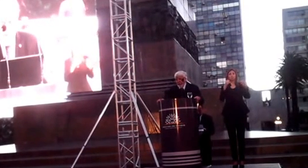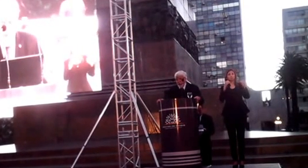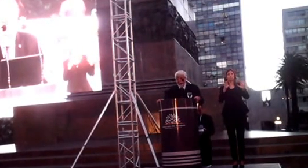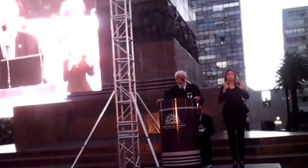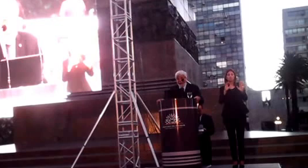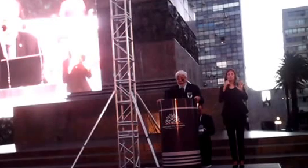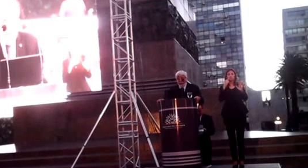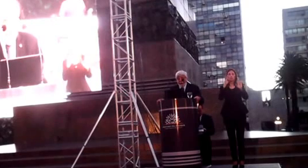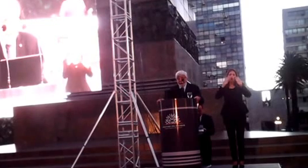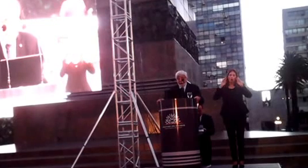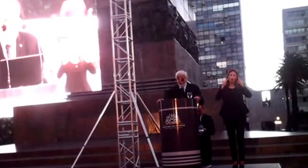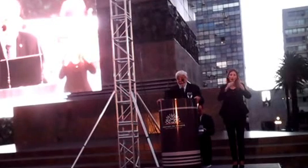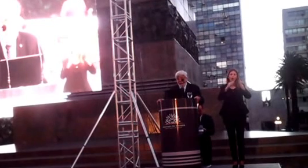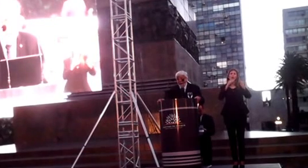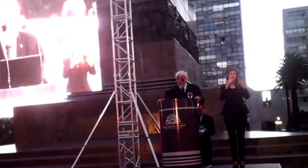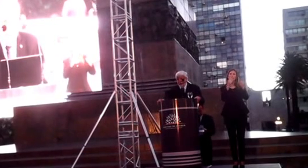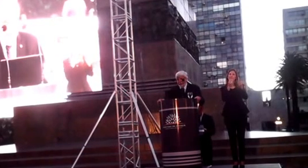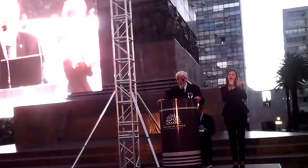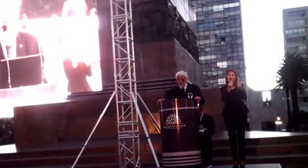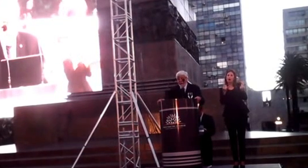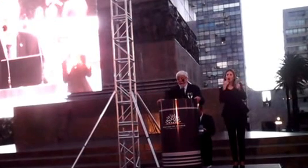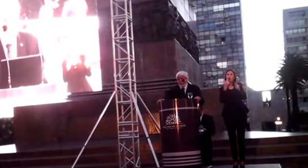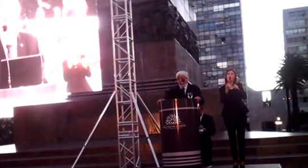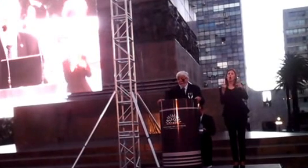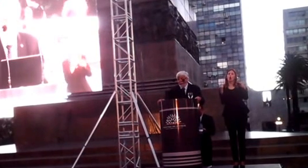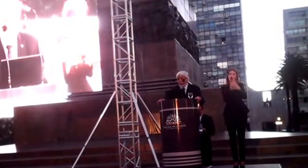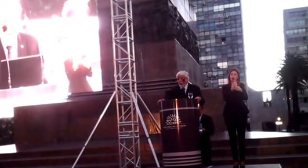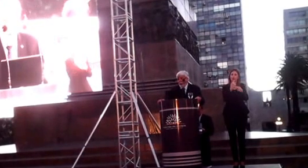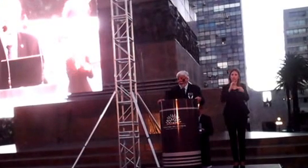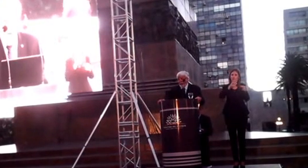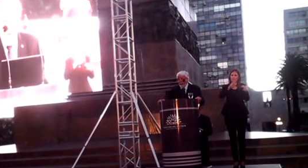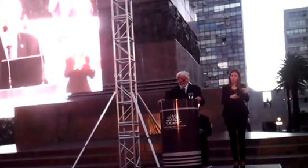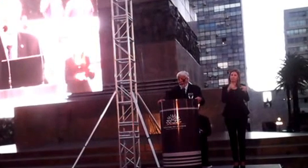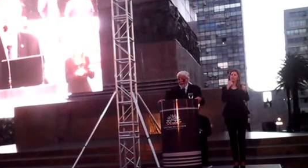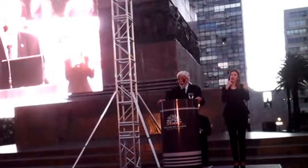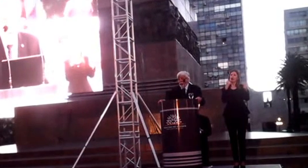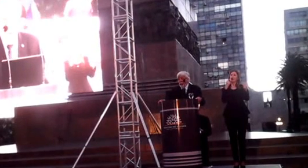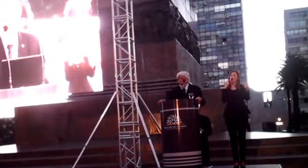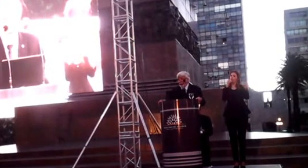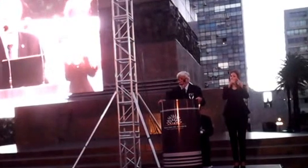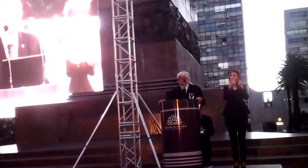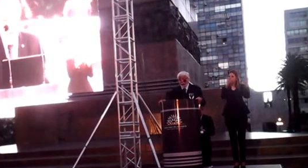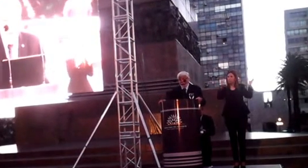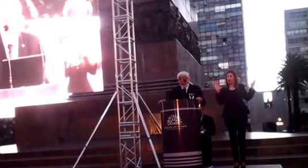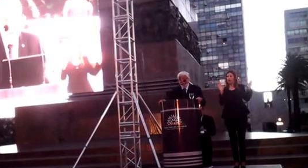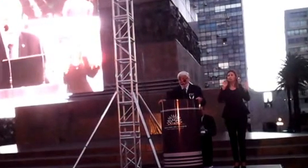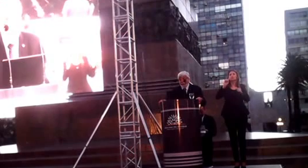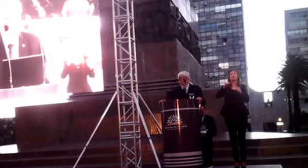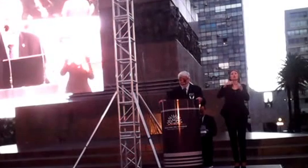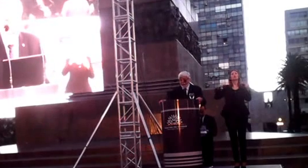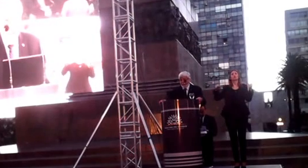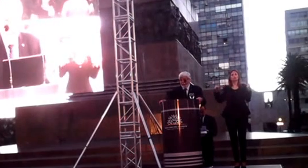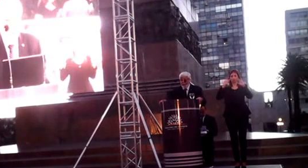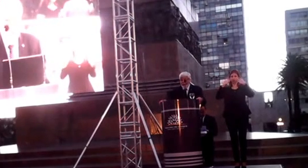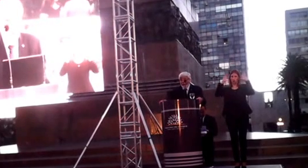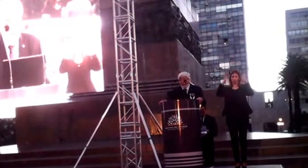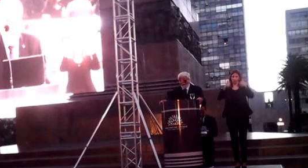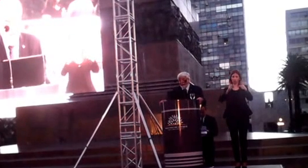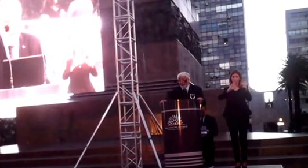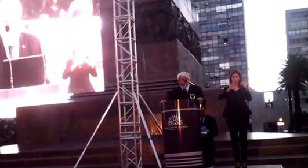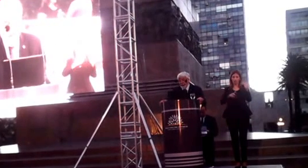está concentrado en disuadir las rapiñas, tiene un efecto global en la ocurrencia de otros delitos violentos.